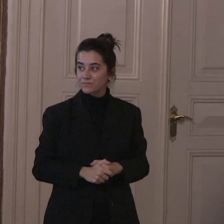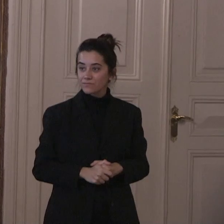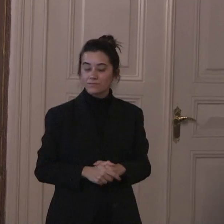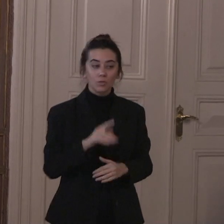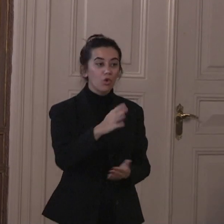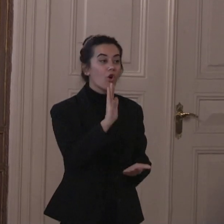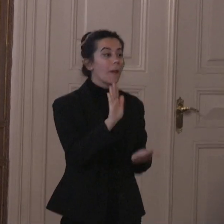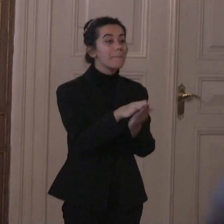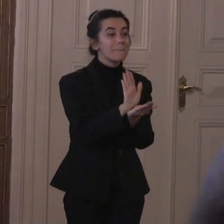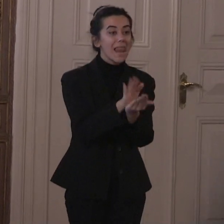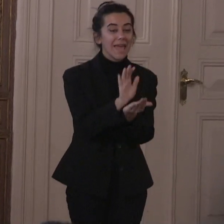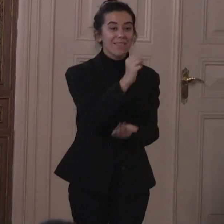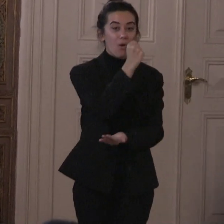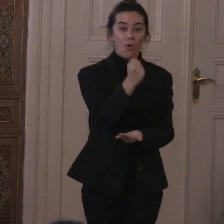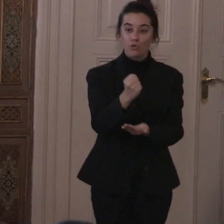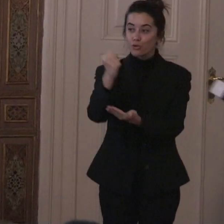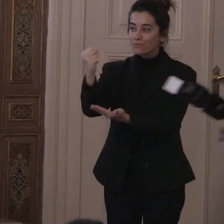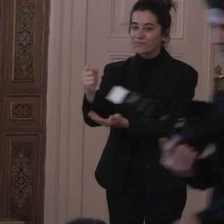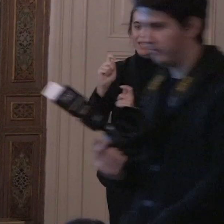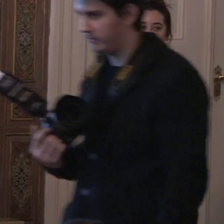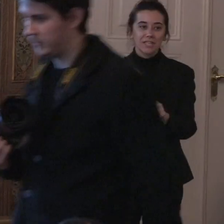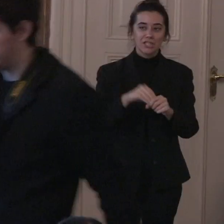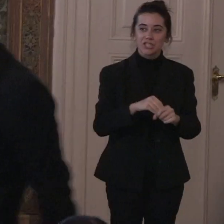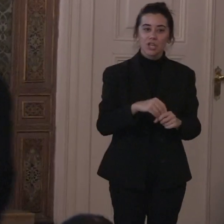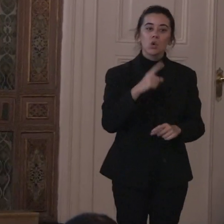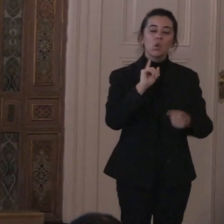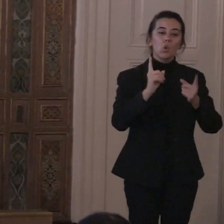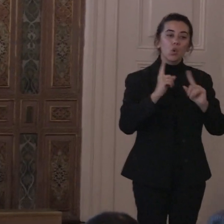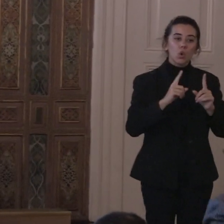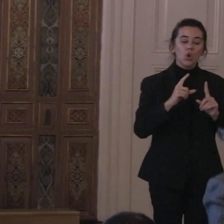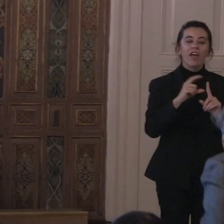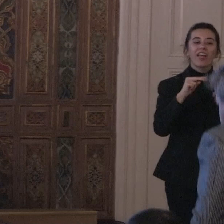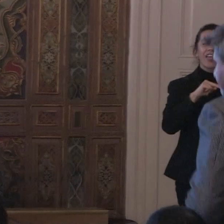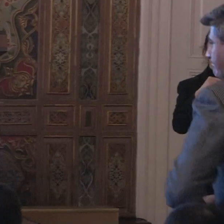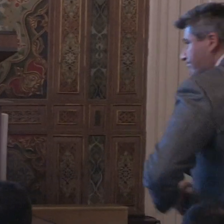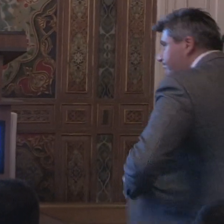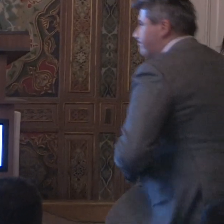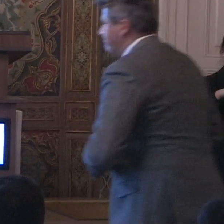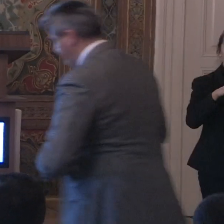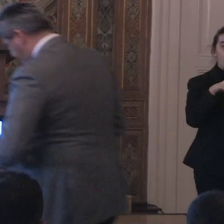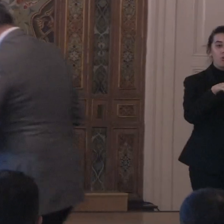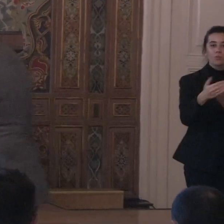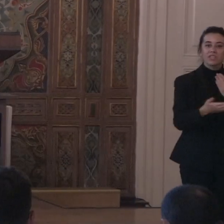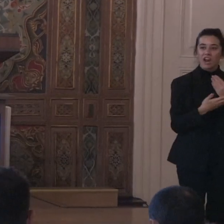davet ediyoruz. Plaketlerini almak üzere Hukuk Fakültesi Dekan Yardımcımız Profesör Doktor Sayın Kerem Birey'i davet ediyoruz.